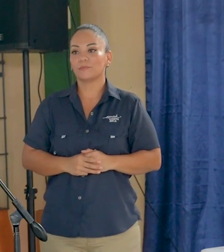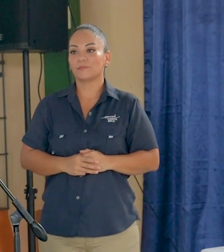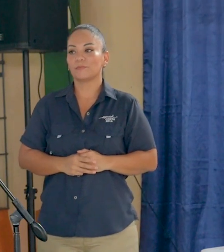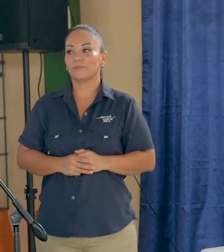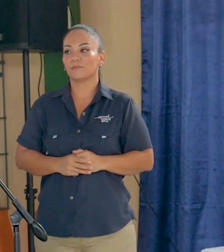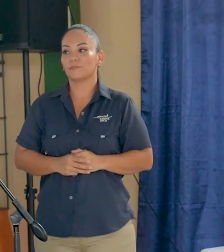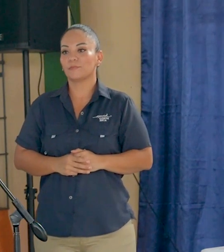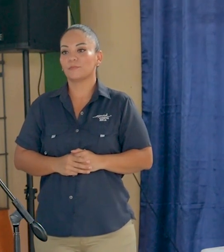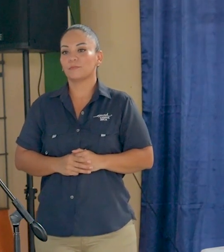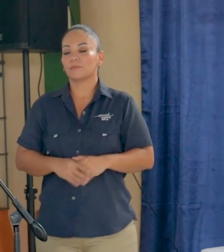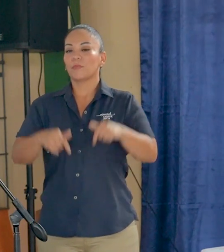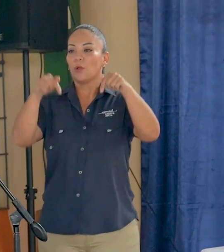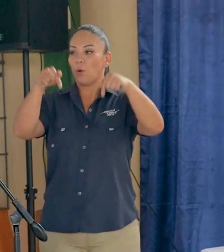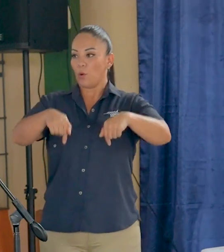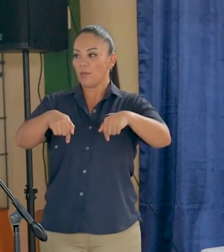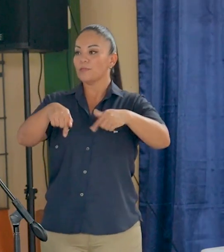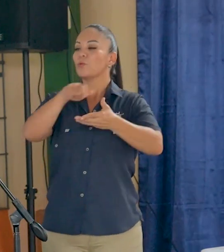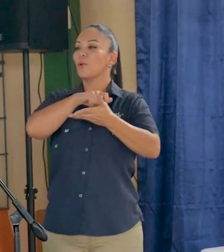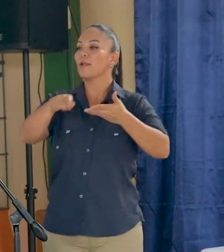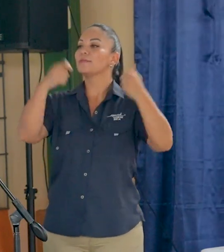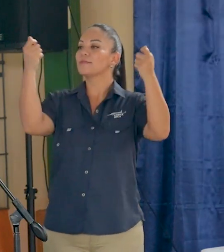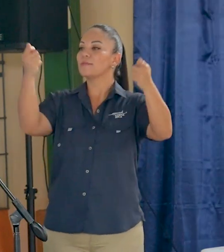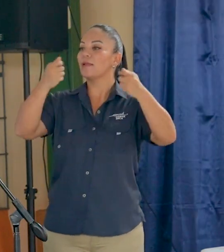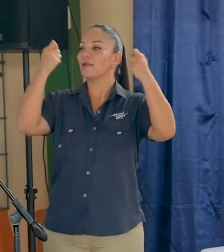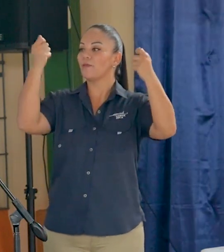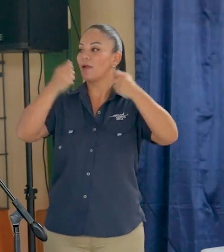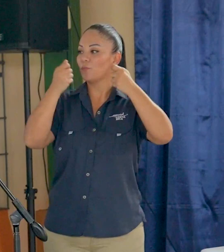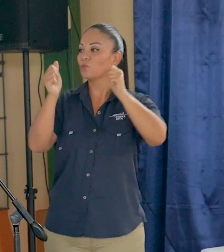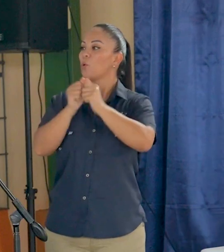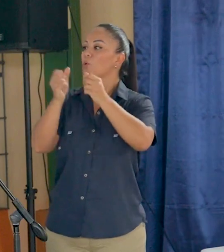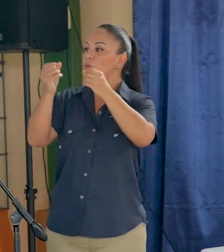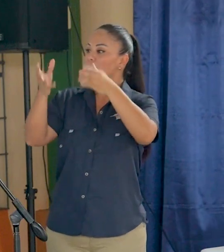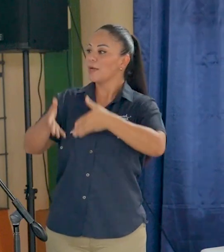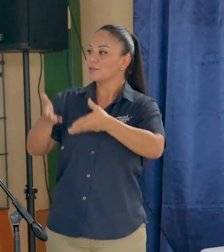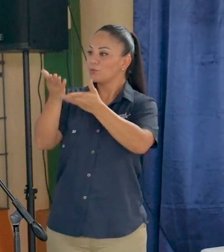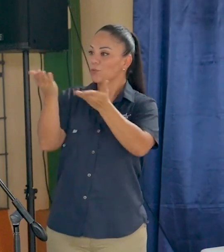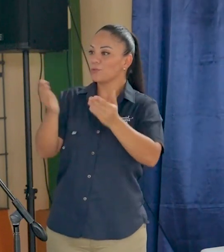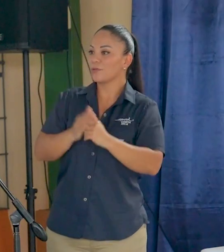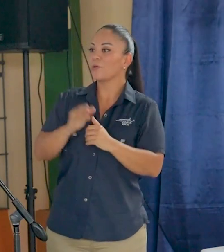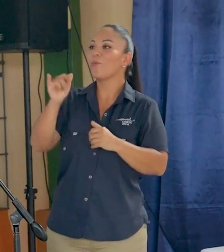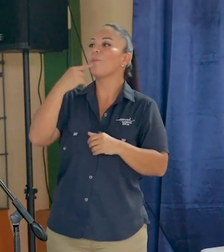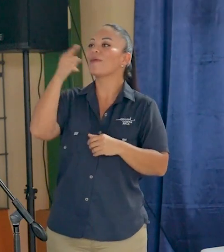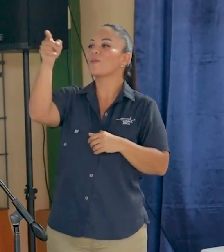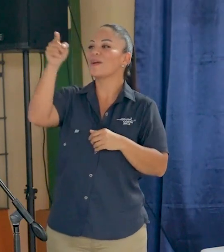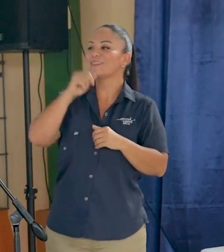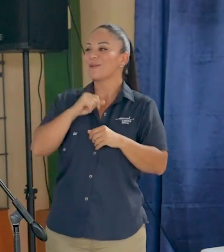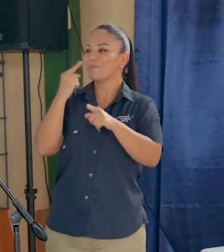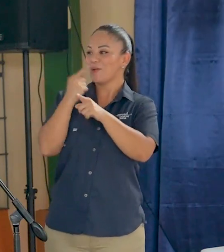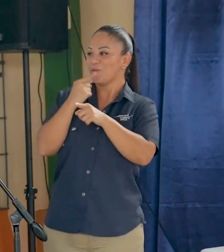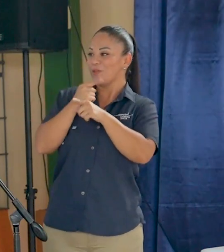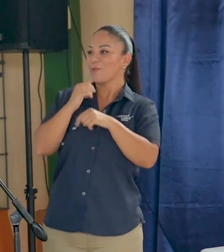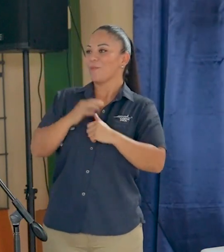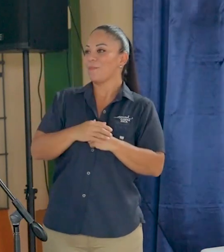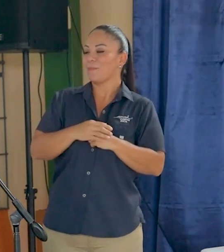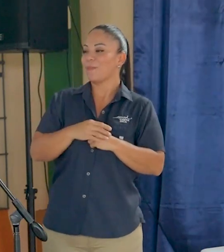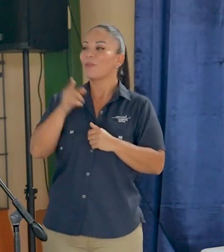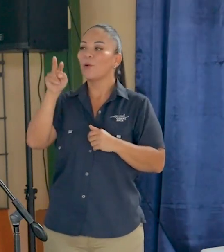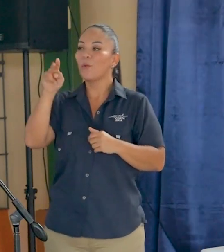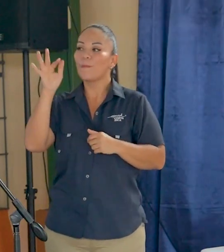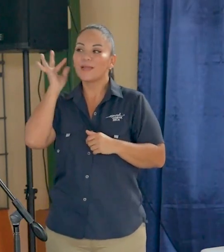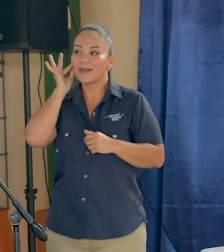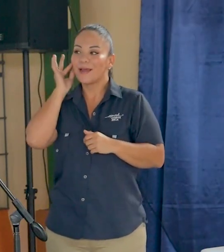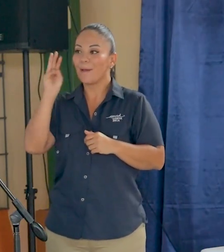Hoy, en esta escuela, celebramos con los maestros y como me corrigieron allá, una colega